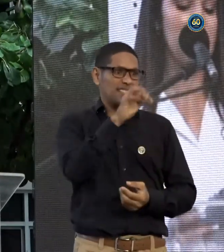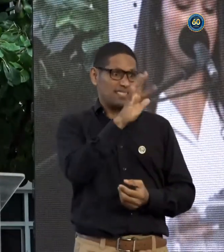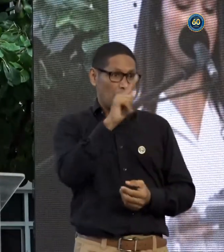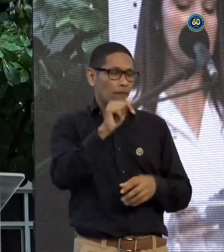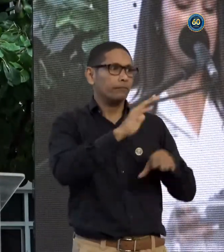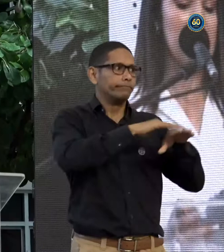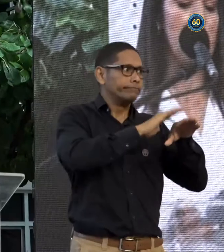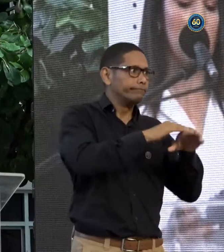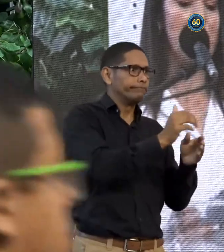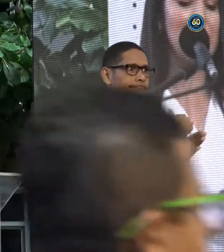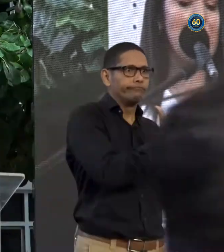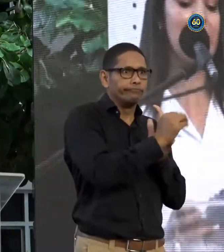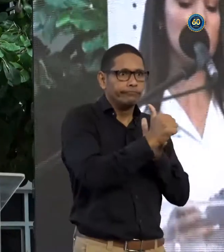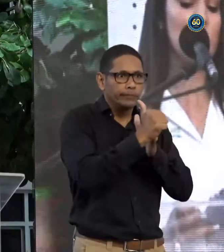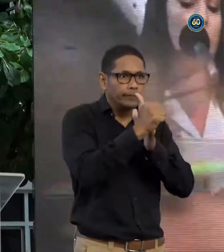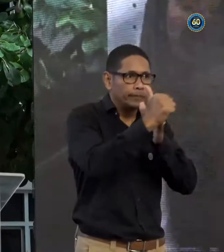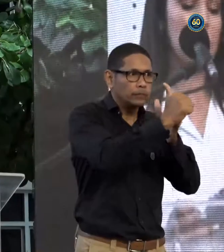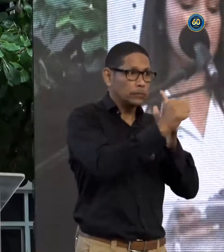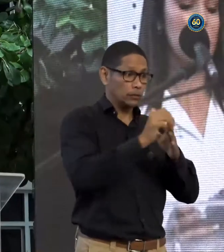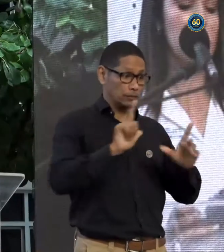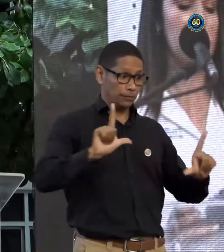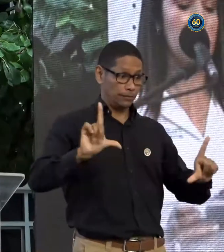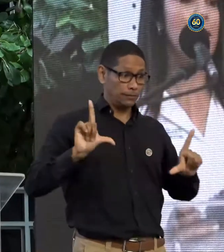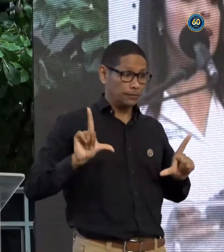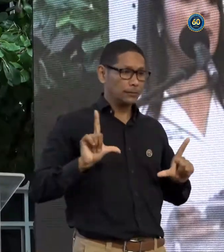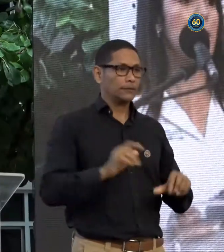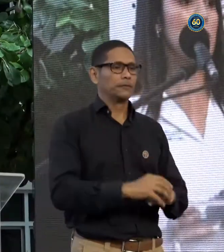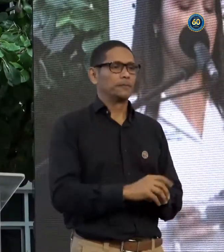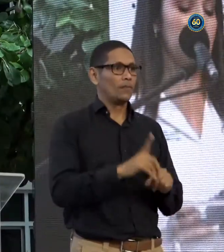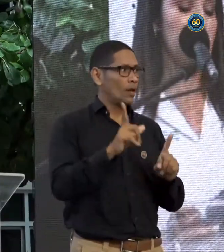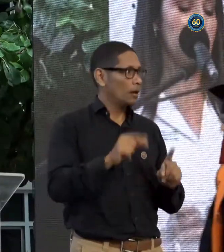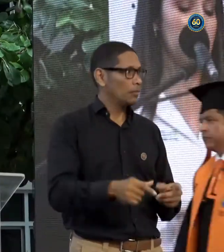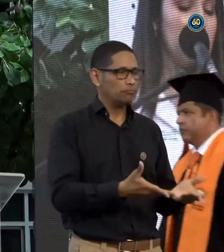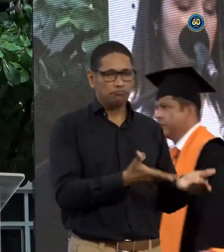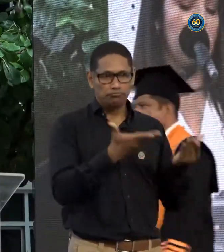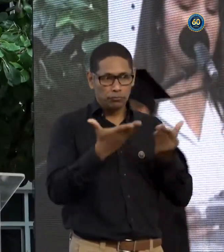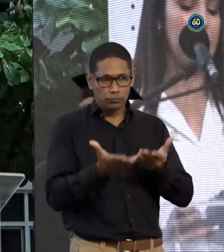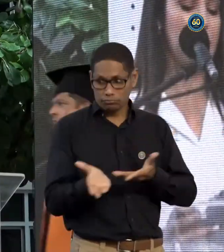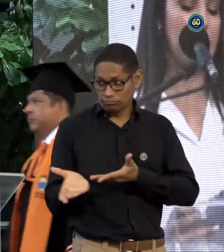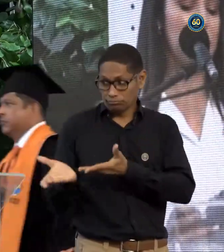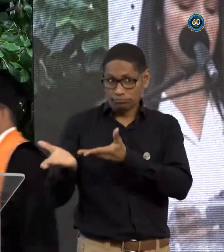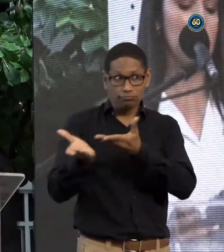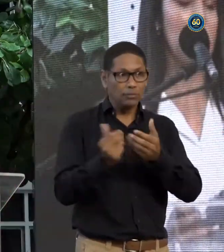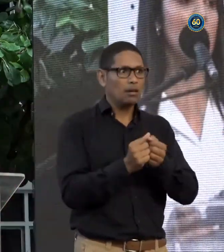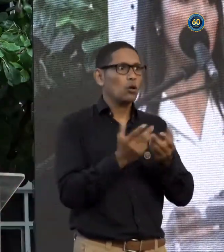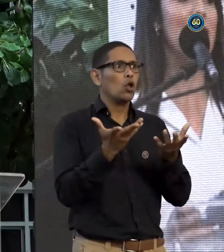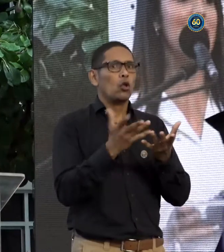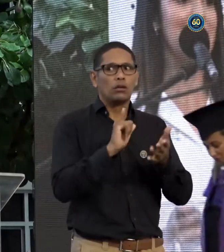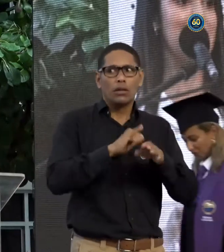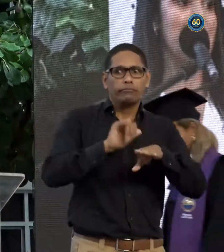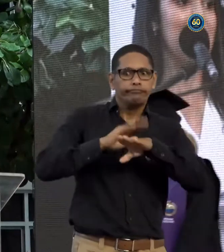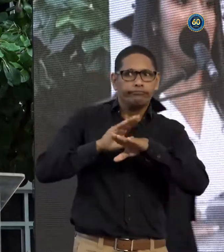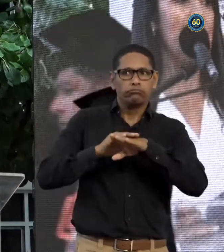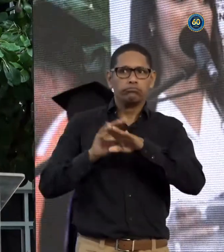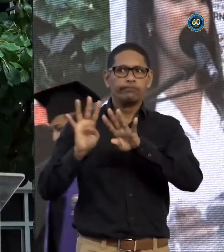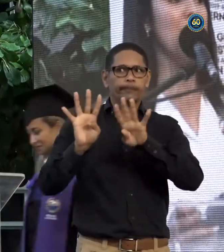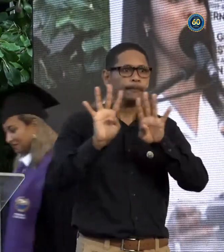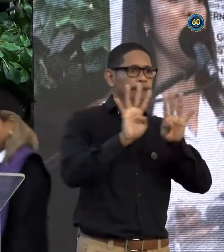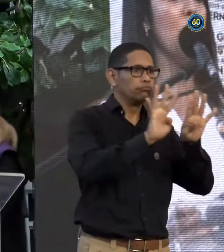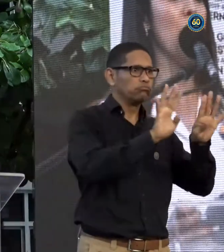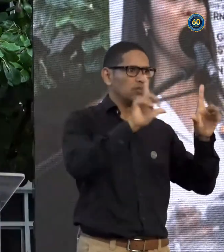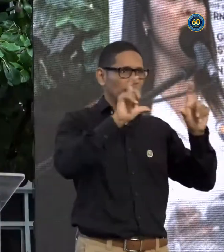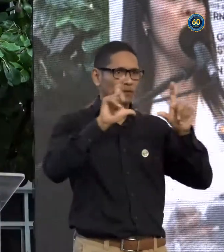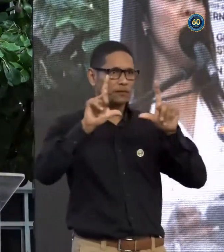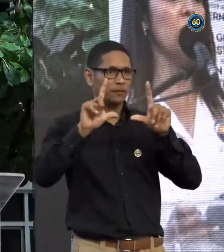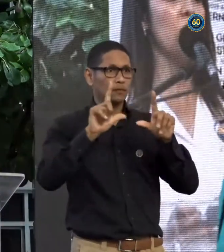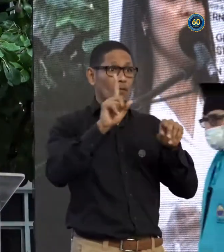staff recuerden tener sus diplomas mirando hacia el frente invitamos también a los directivos a bajar de la mesa y ubicar donde se les indique hacemos un llamado en este